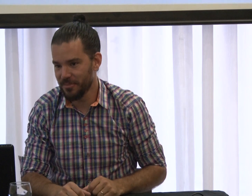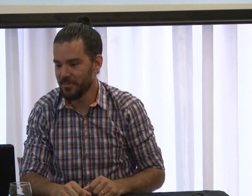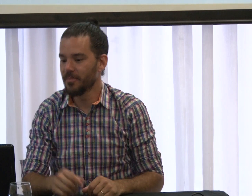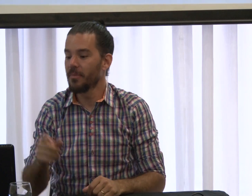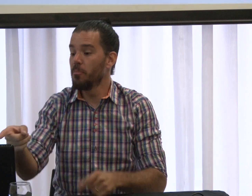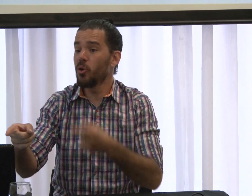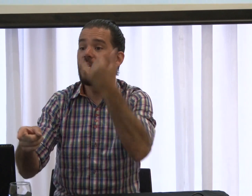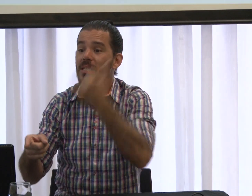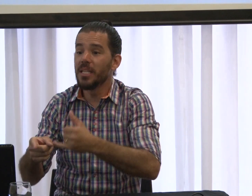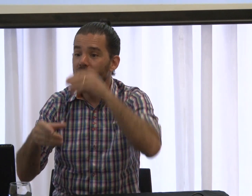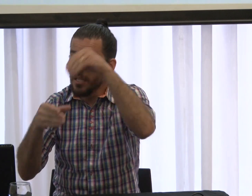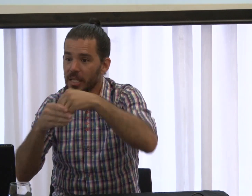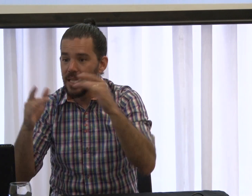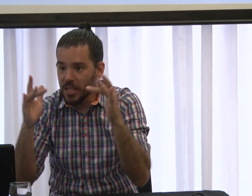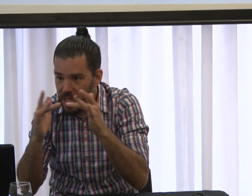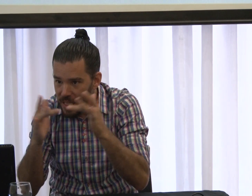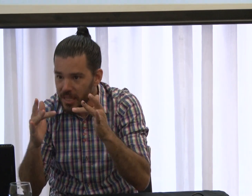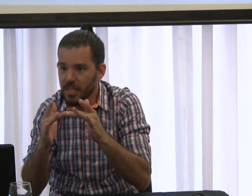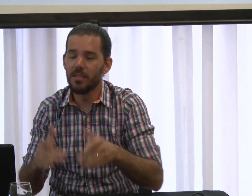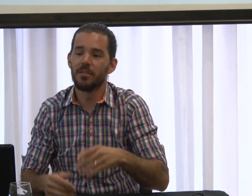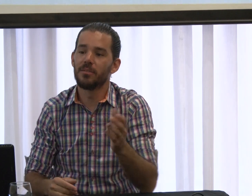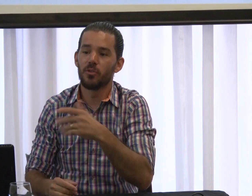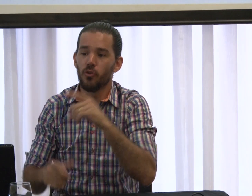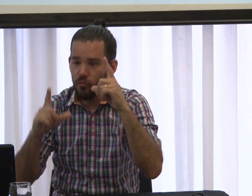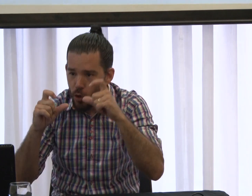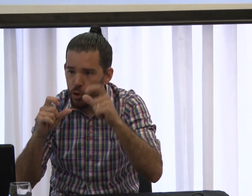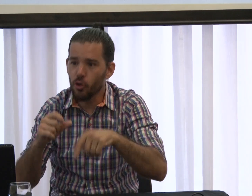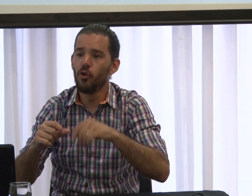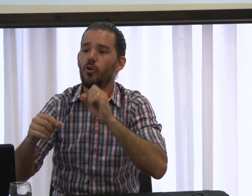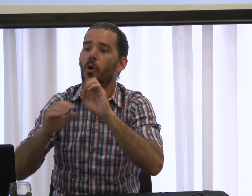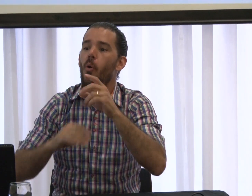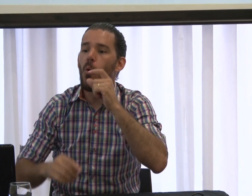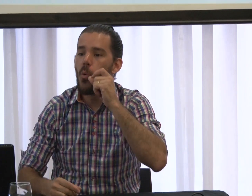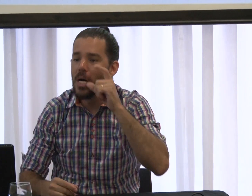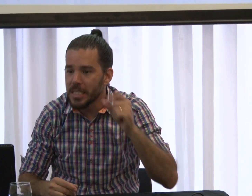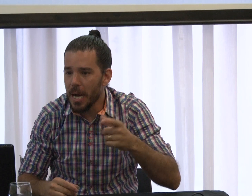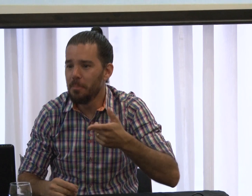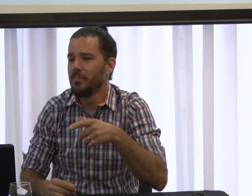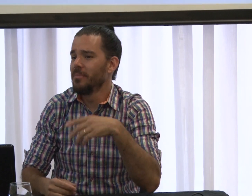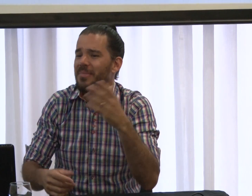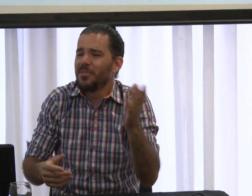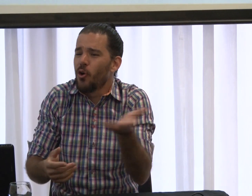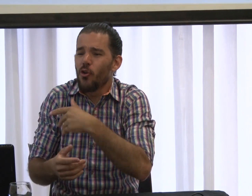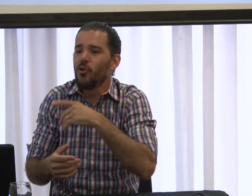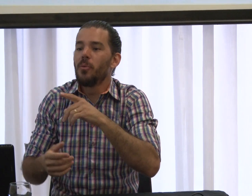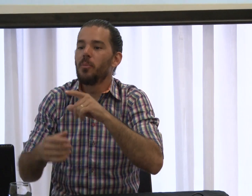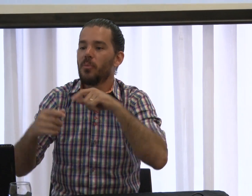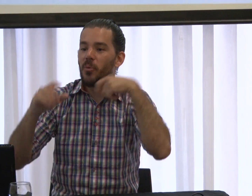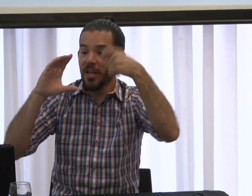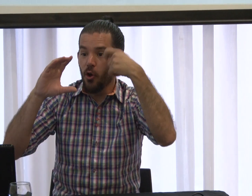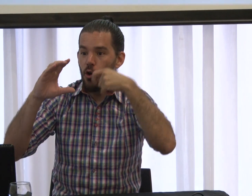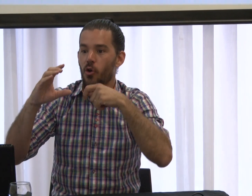¿no? Pero bueno. Pero este celular tiene todo, tiene internet, tiene foto, tiene WhatsApp, está completo.